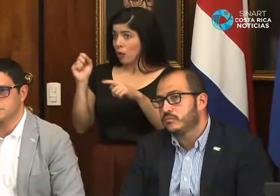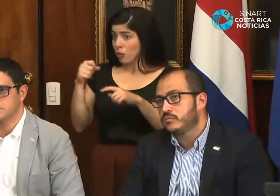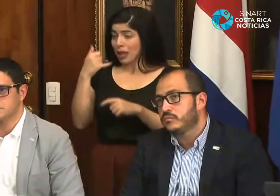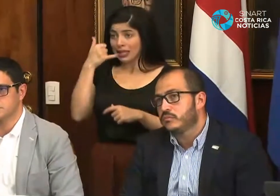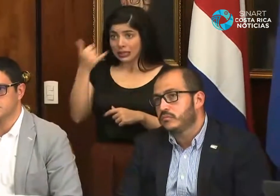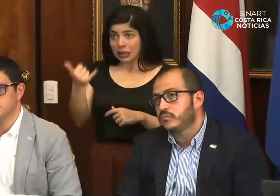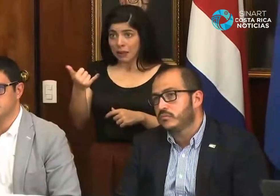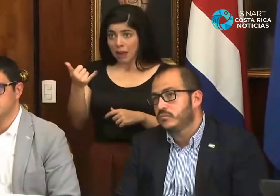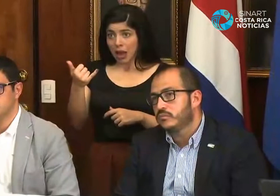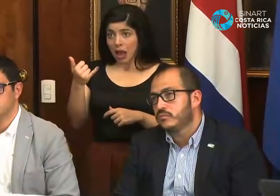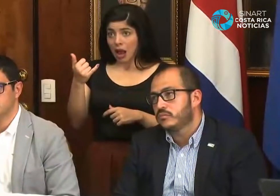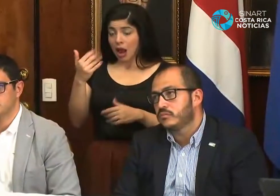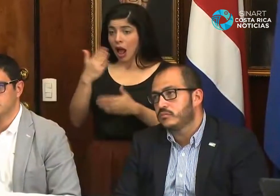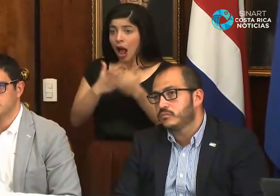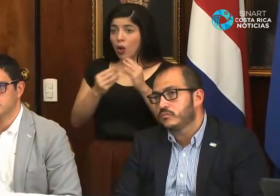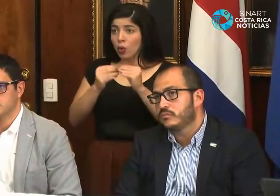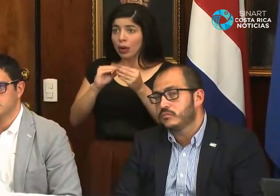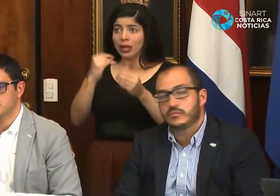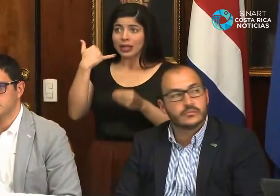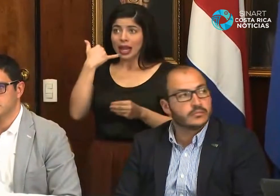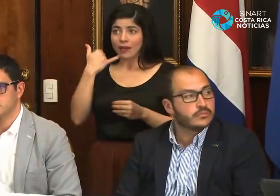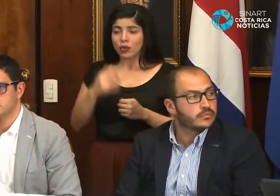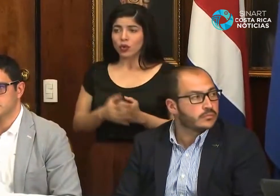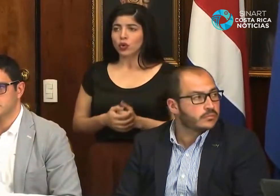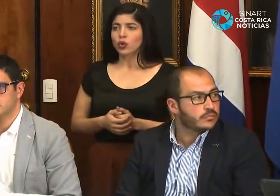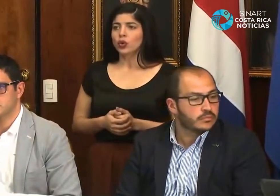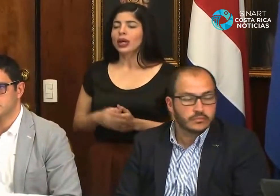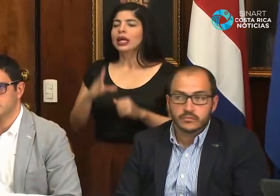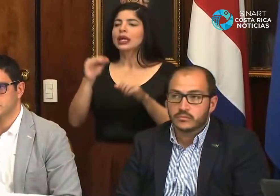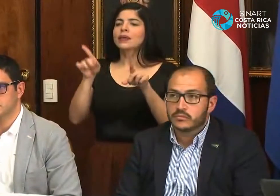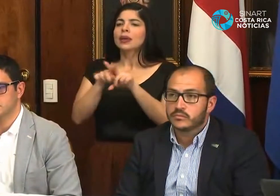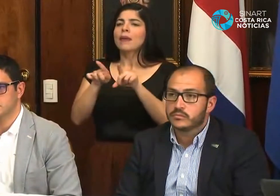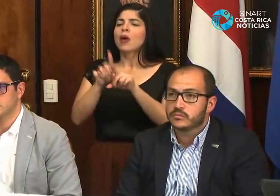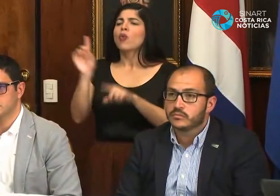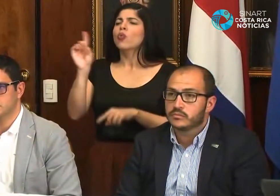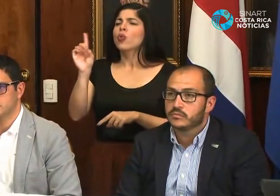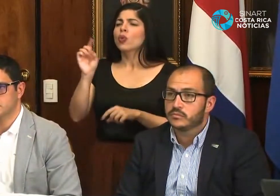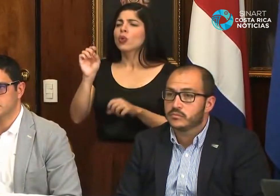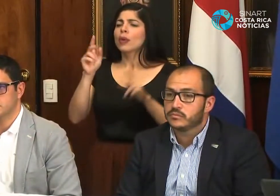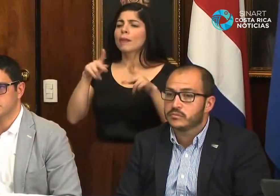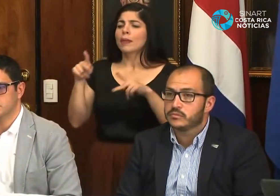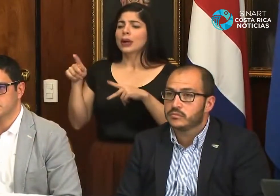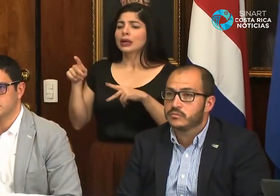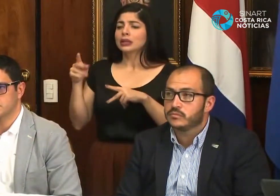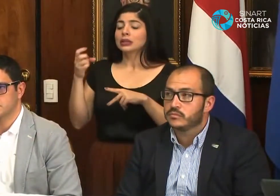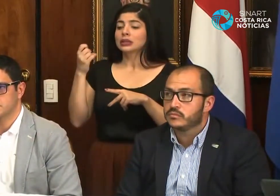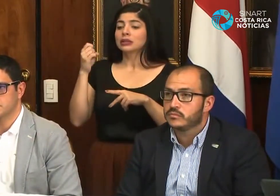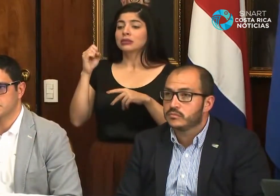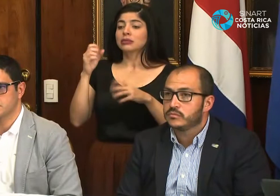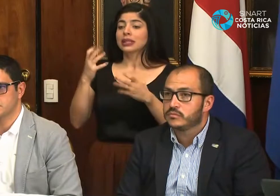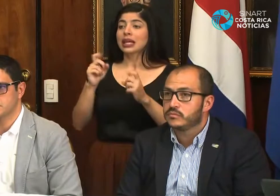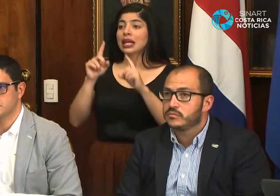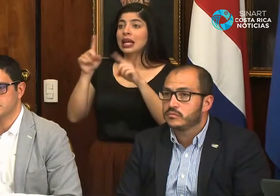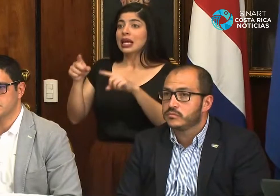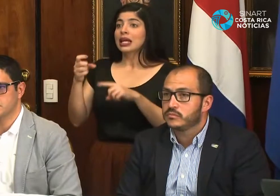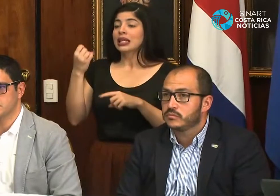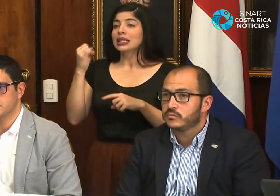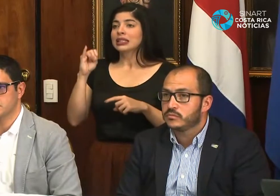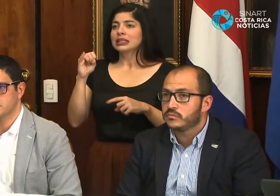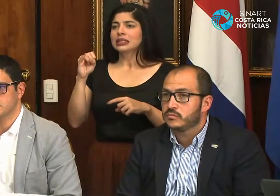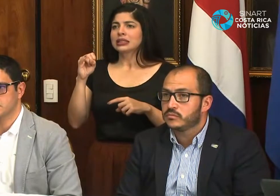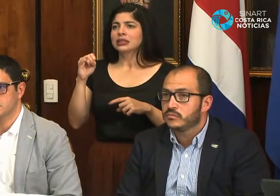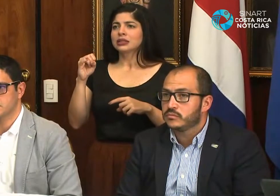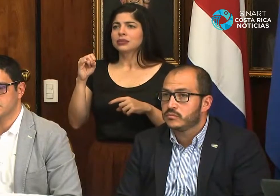llamar algún teléfono? Y también, ¿dónde podría acudir las personas en caso de que no se estén cumpliendo? No